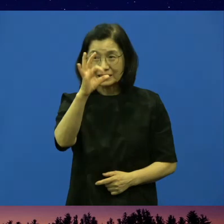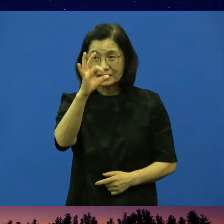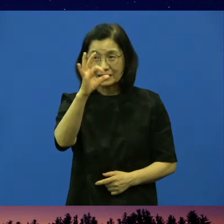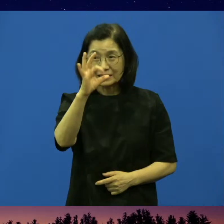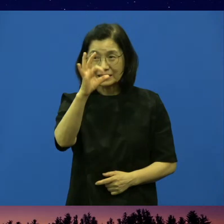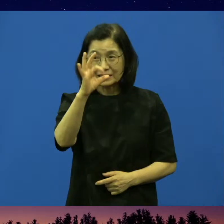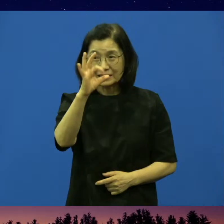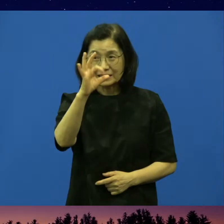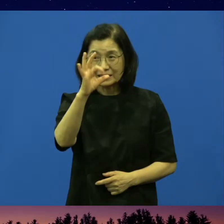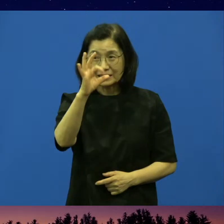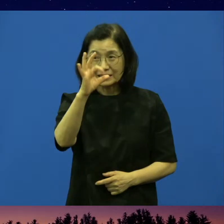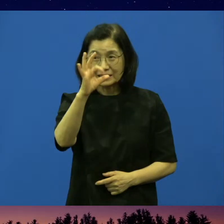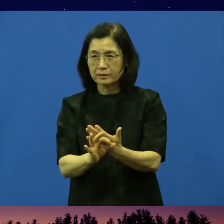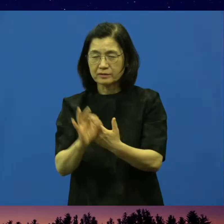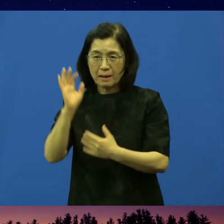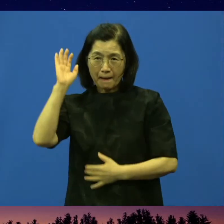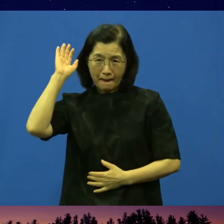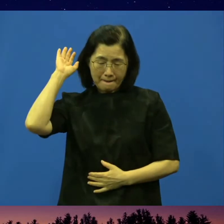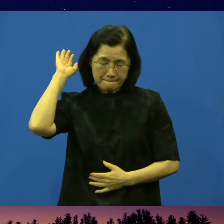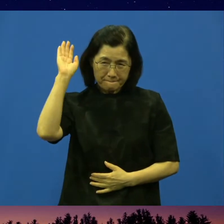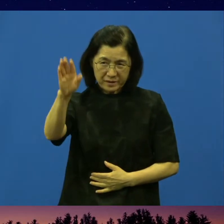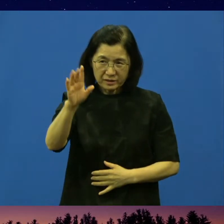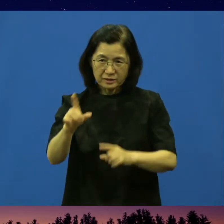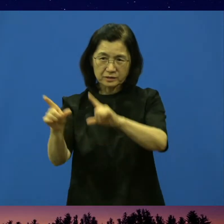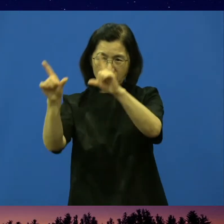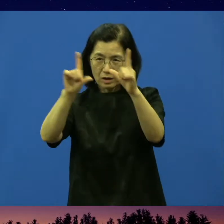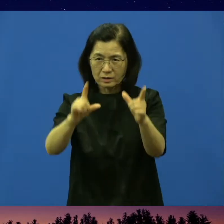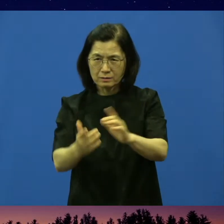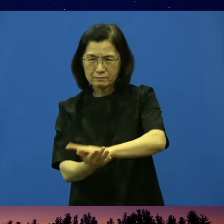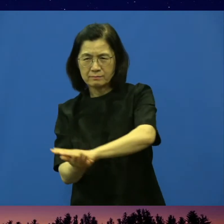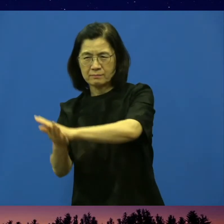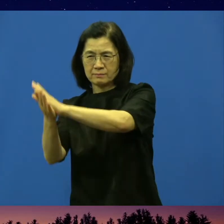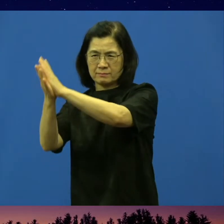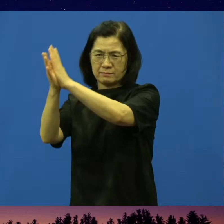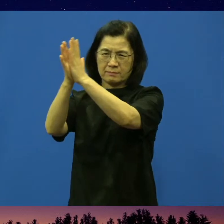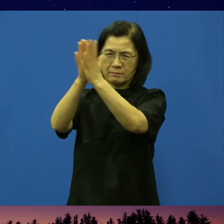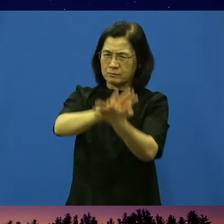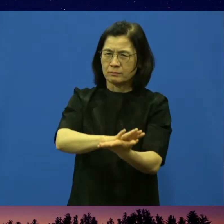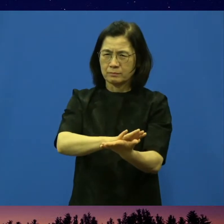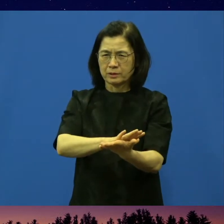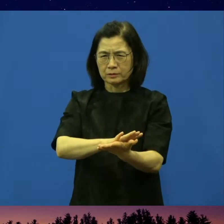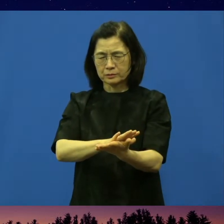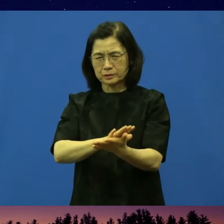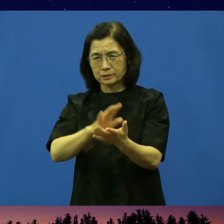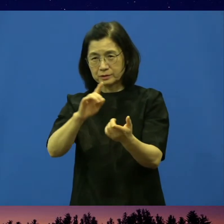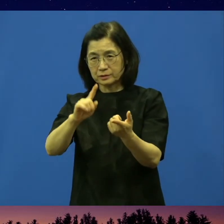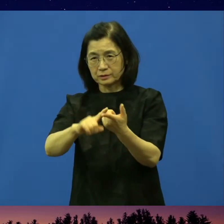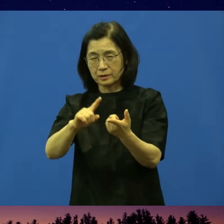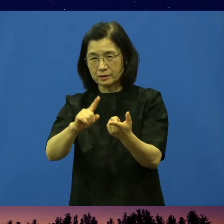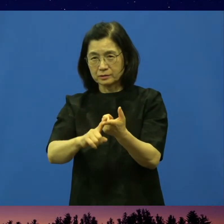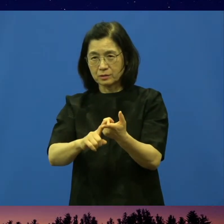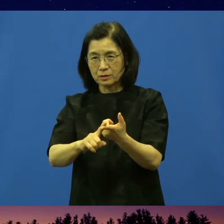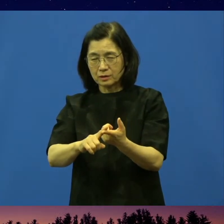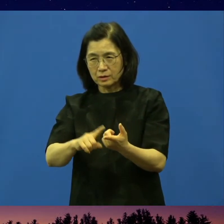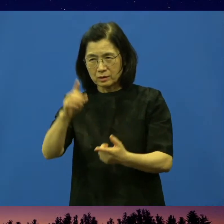미래를 어떻게 바꾸어 놓을지 상상하기 어려워요. 지금 굉장히 빠르게